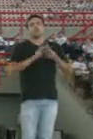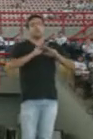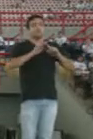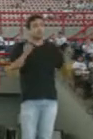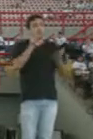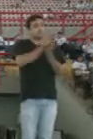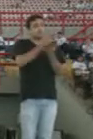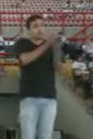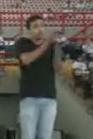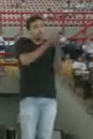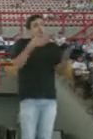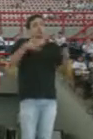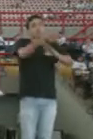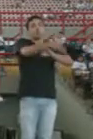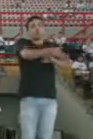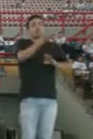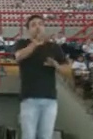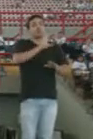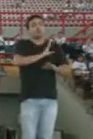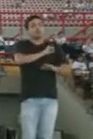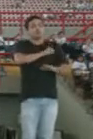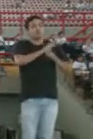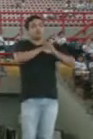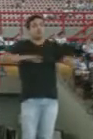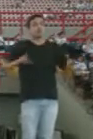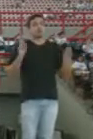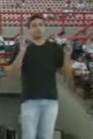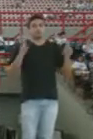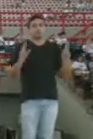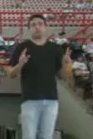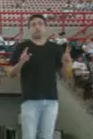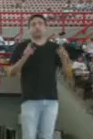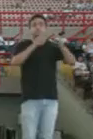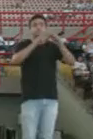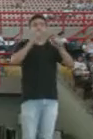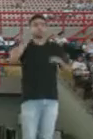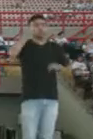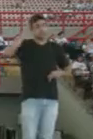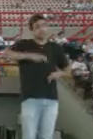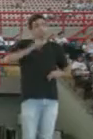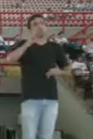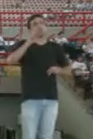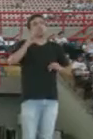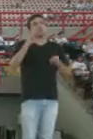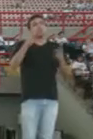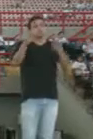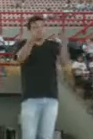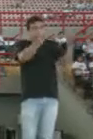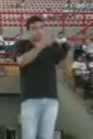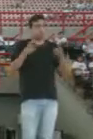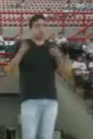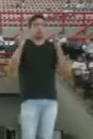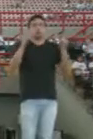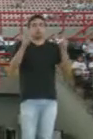vez que tiver aula ela vem, até o amor se acabar. Não é assim? Fique esperto, acompanhe que não vai dar,